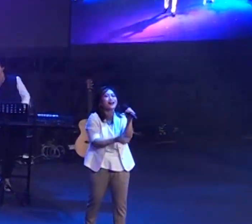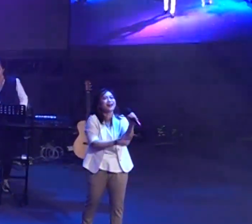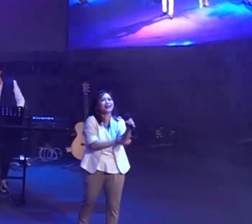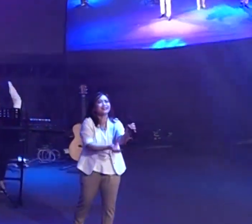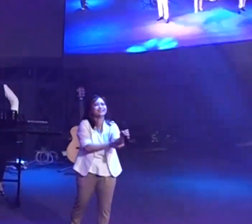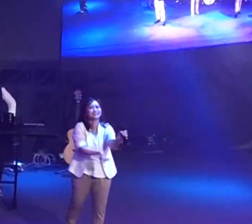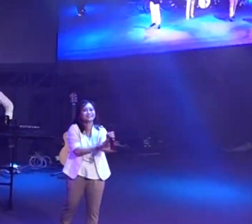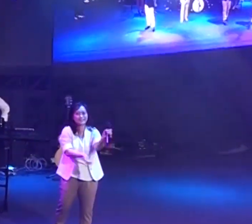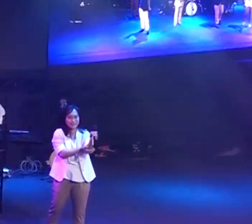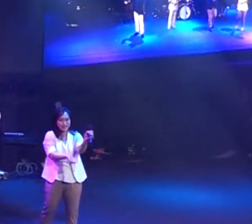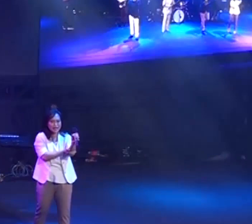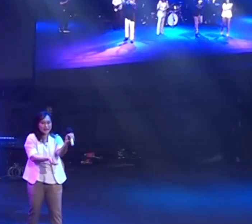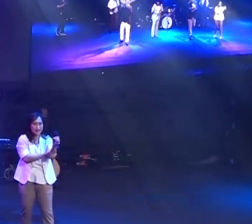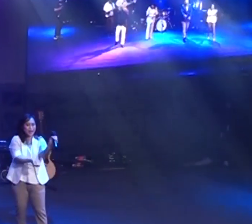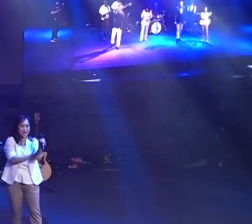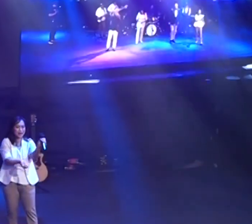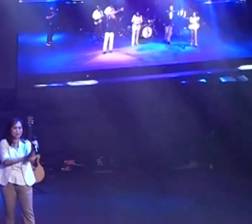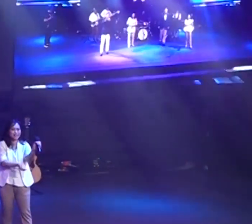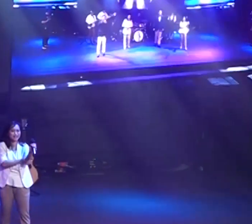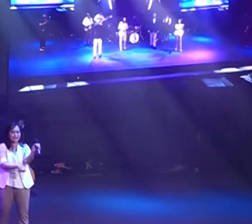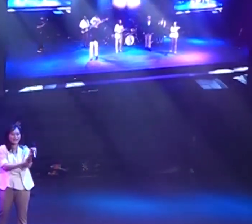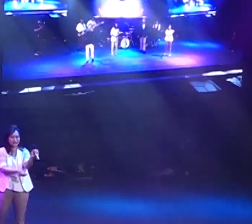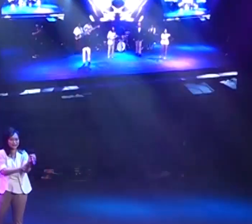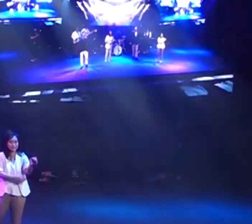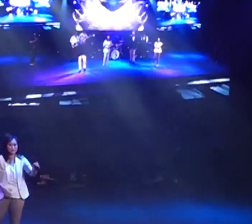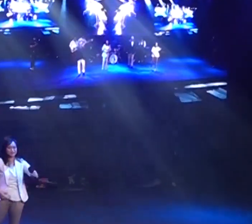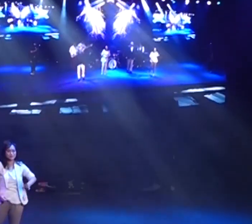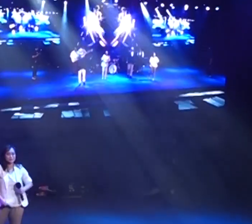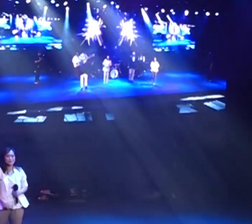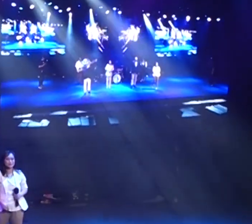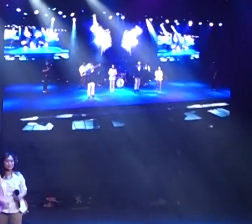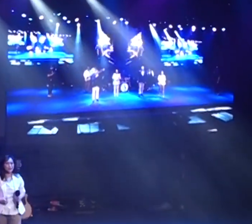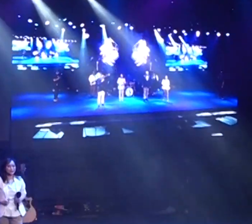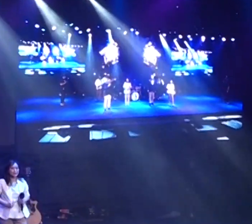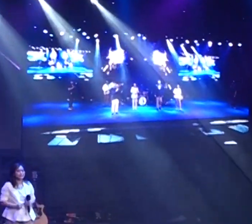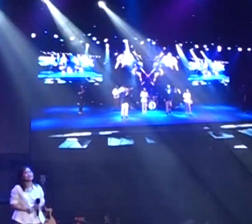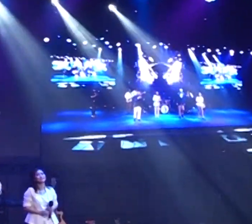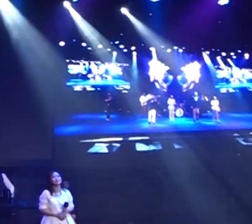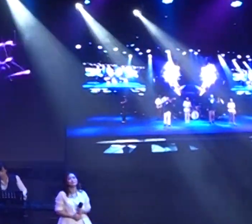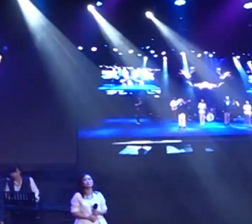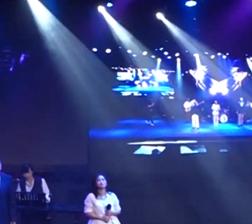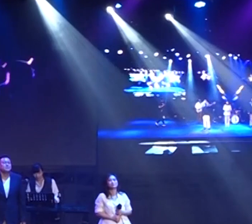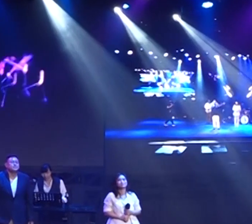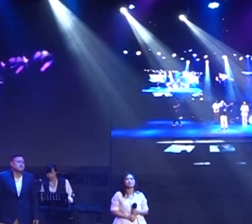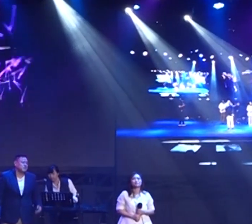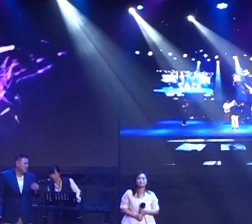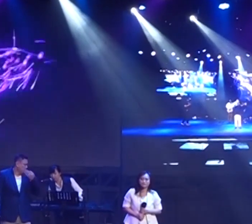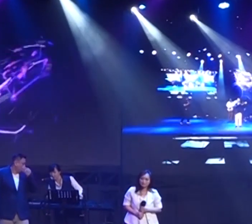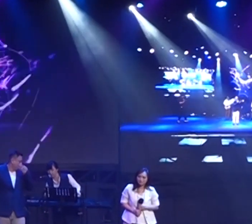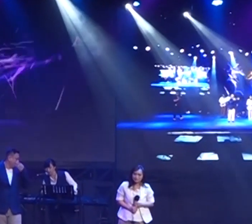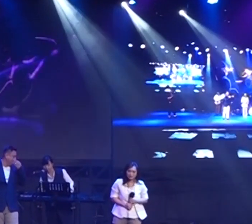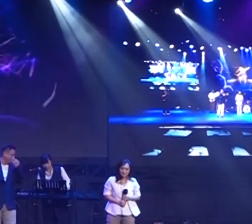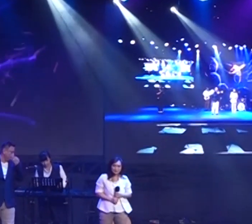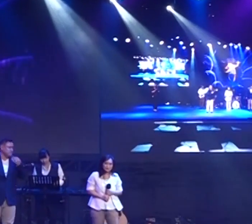Hallelujah. Haleluya. Amin. Kita mau menikmati hadirat Tuhan. Silakan semuanya duduk